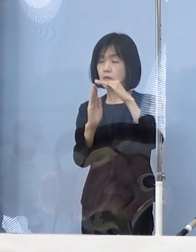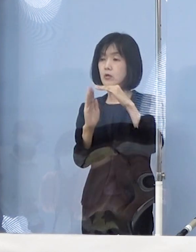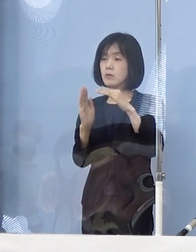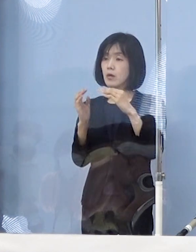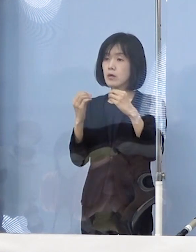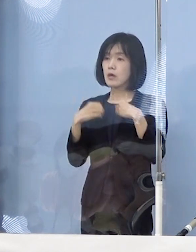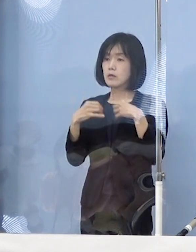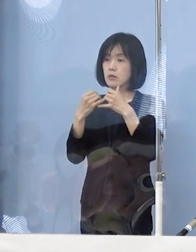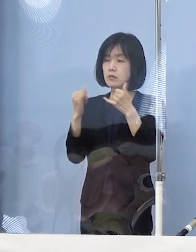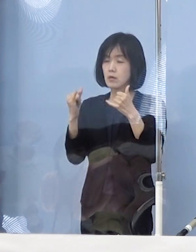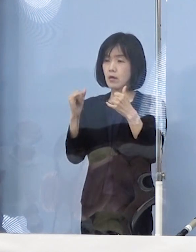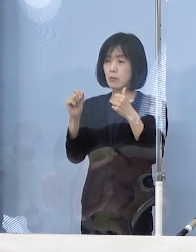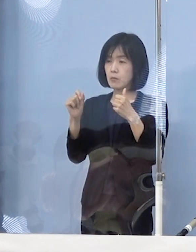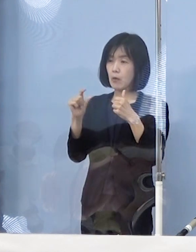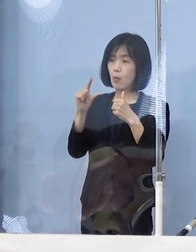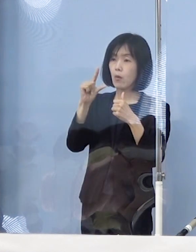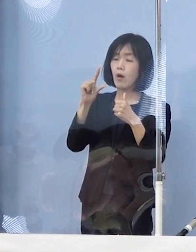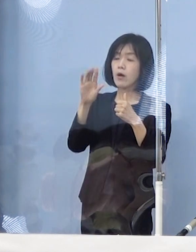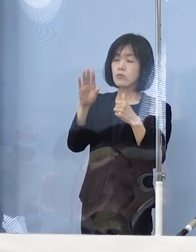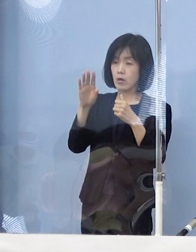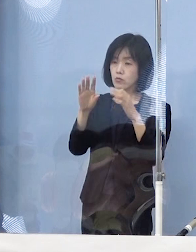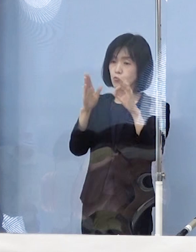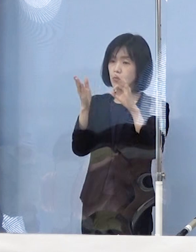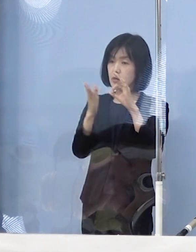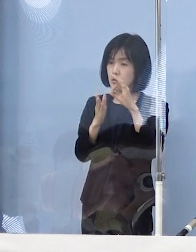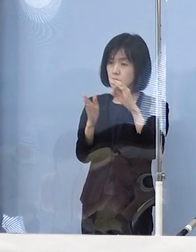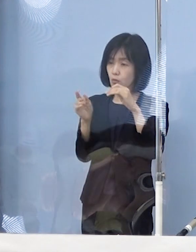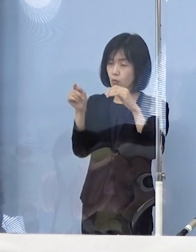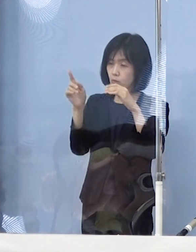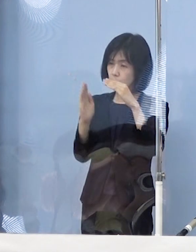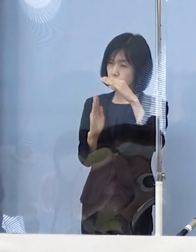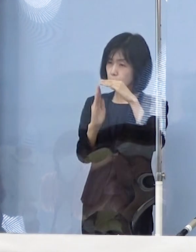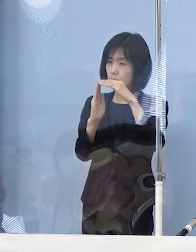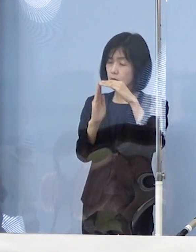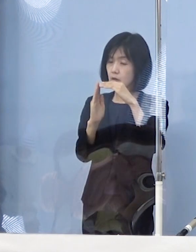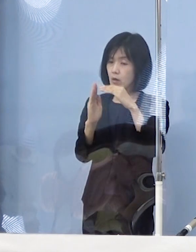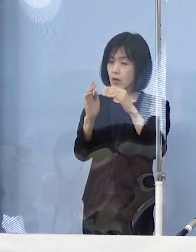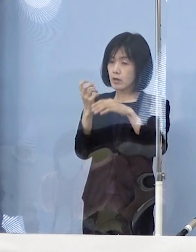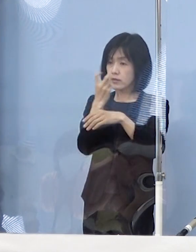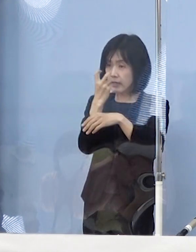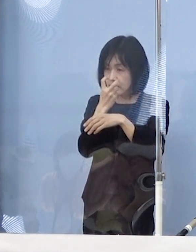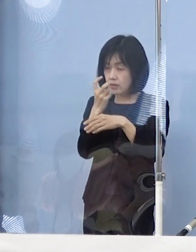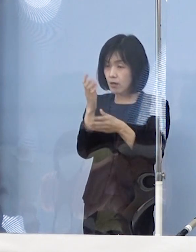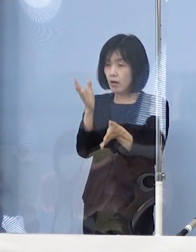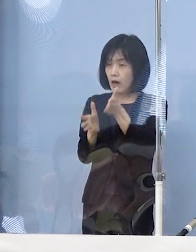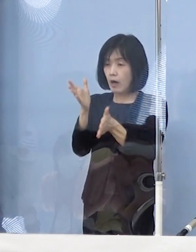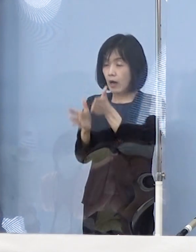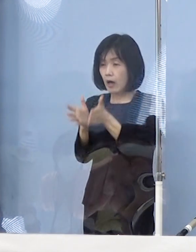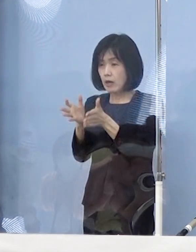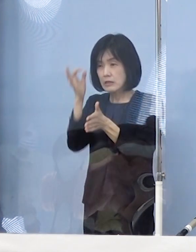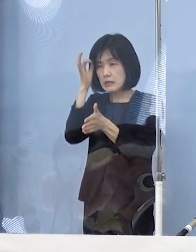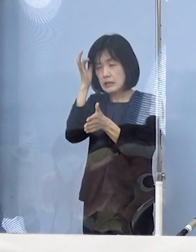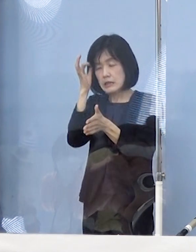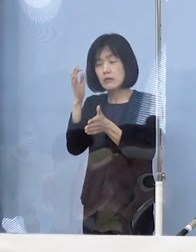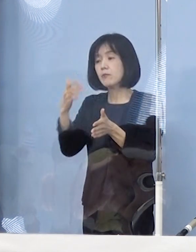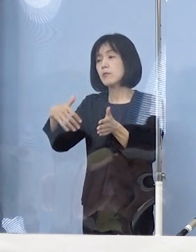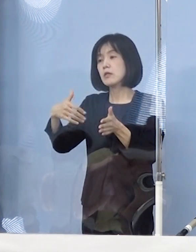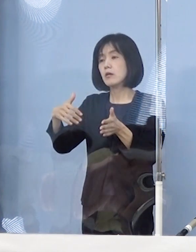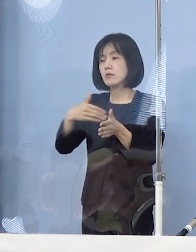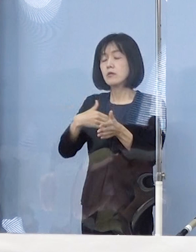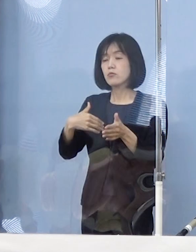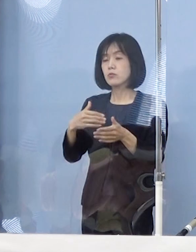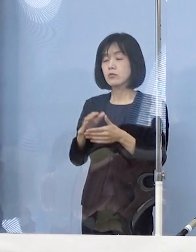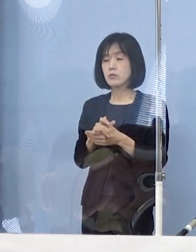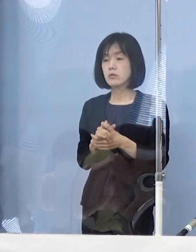が多いものですから、どうしても 10% 近くにはなるんですが、追いついていないということではない状態になっております。我々として